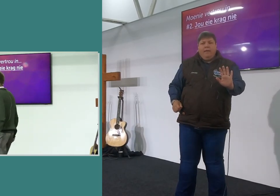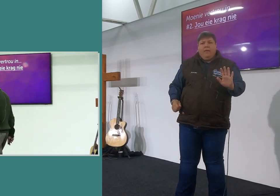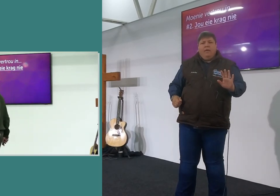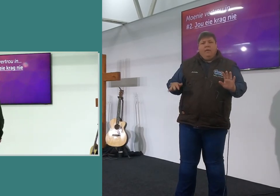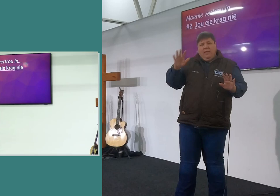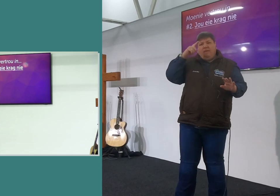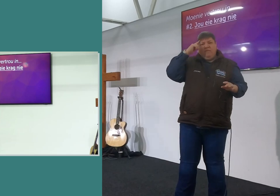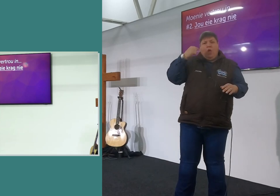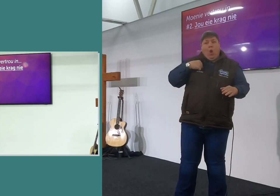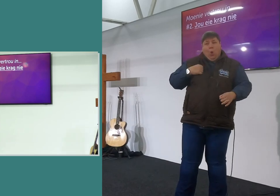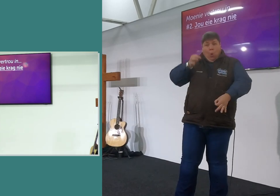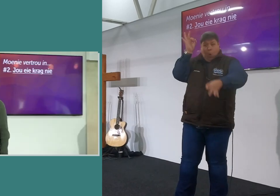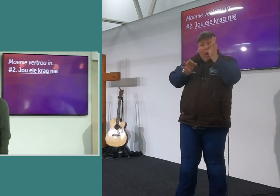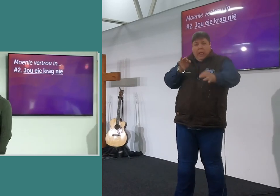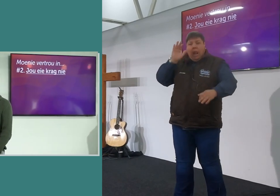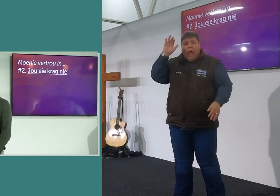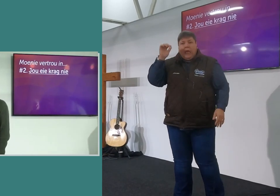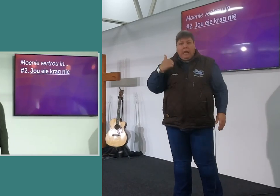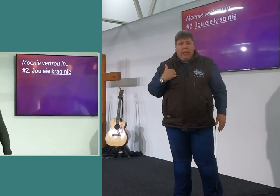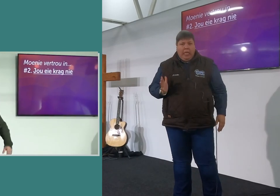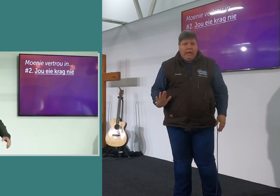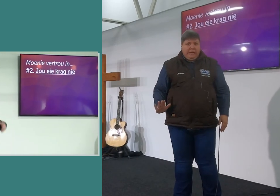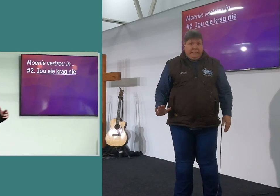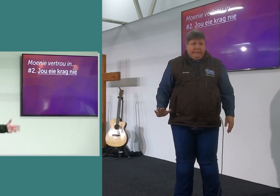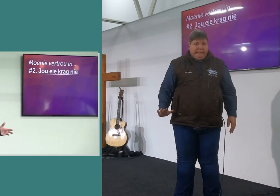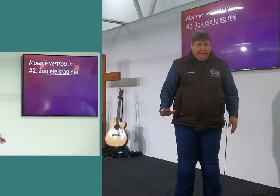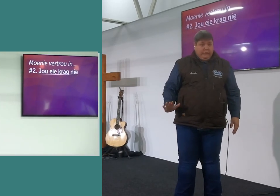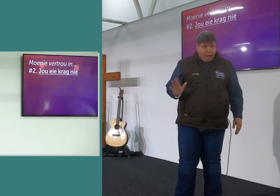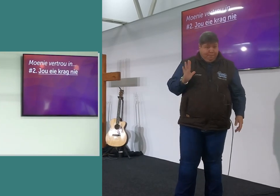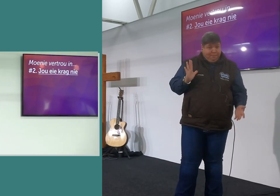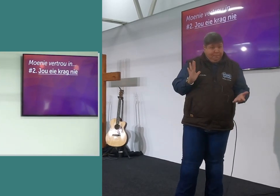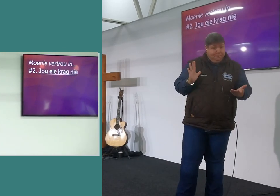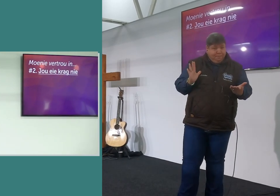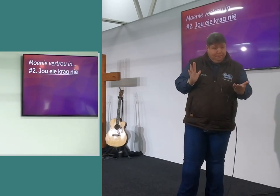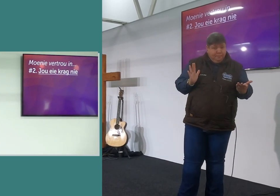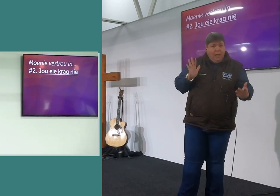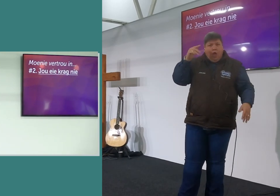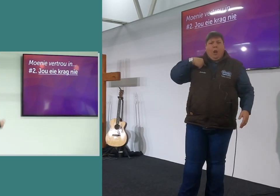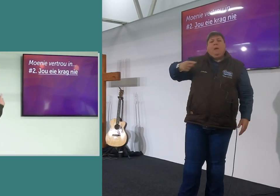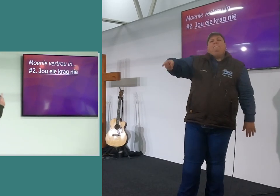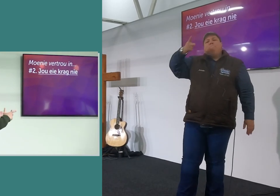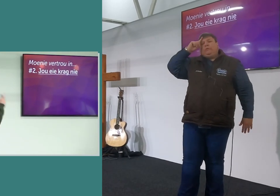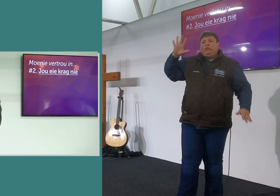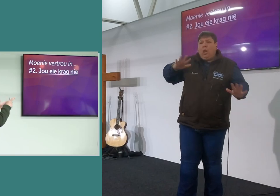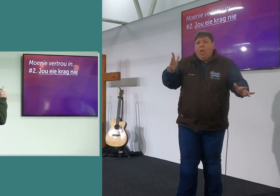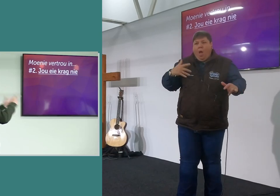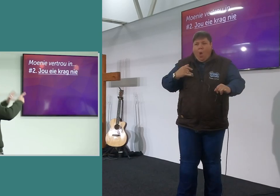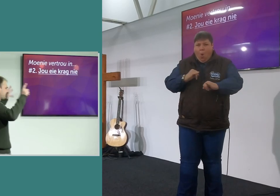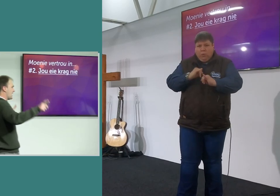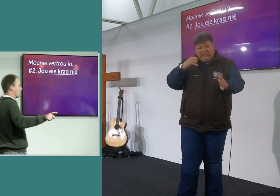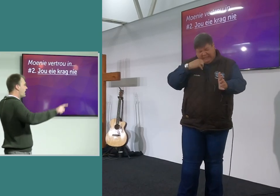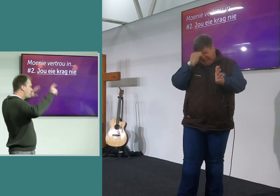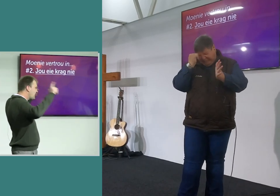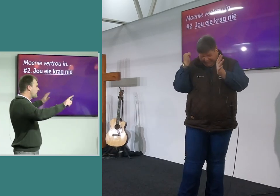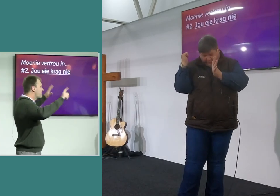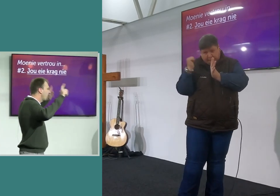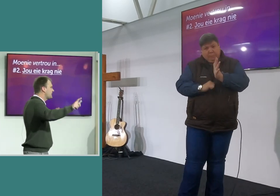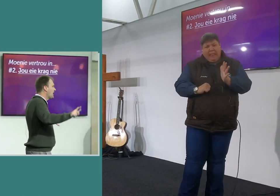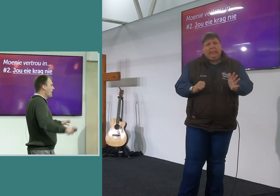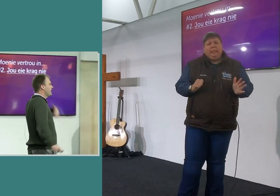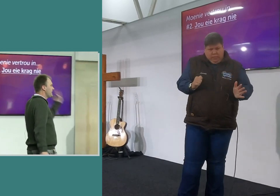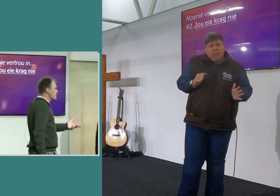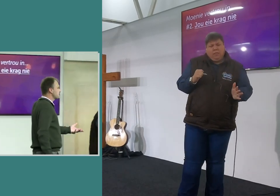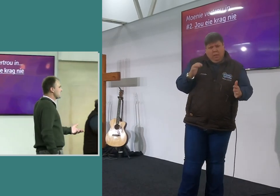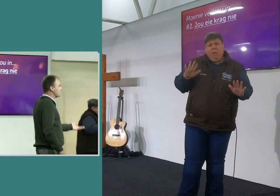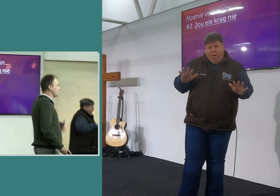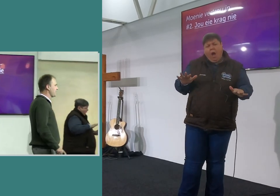oordeelsfoute gemaakt jy het in die dinge gegaan in die besluiting gegaan en jy het gedinkt jy weet dit nou jy weet jy weet